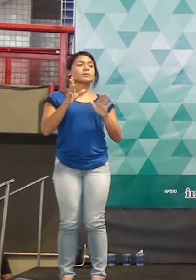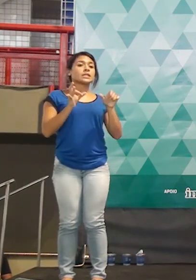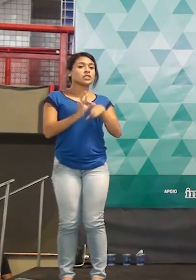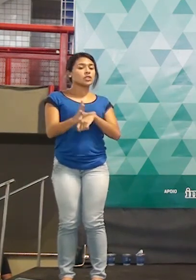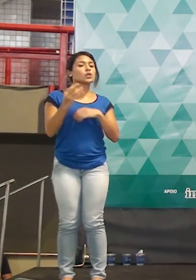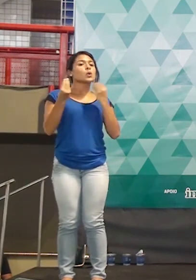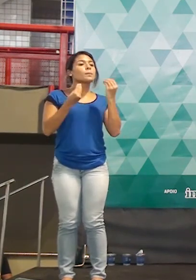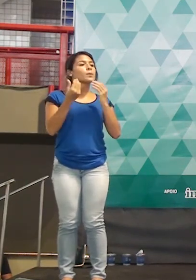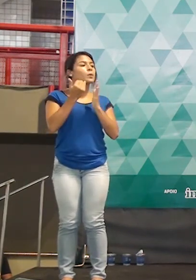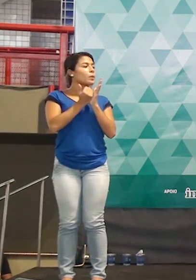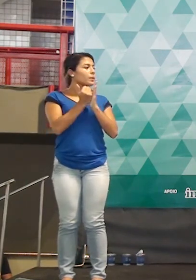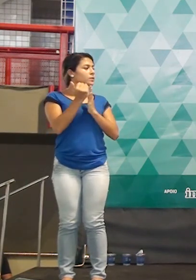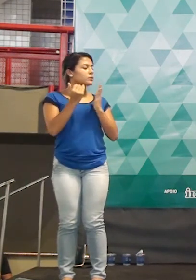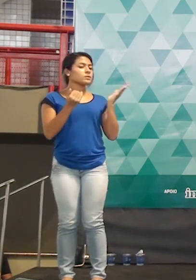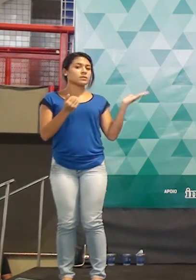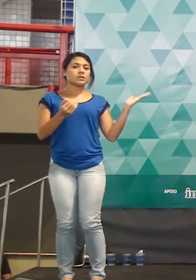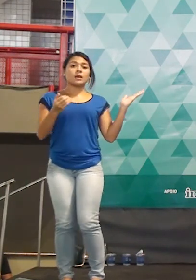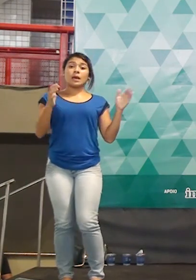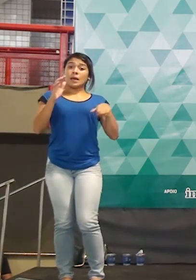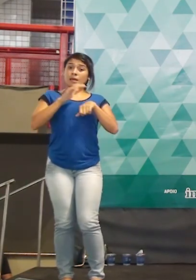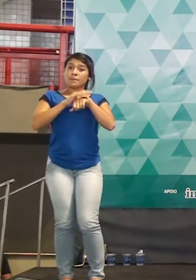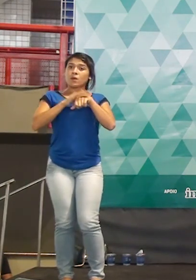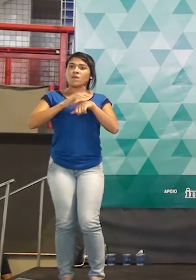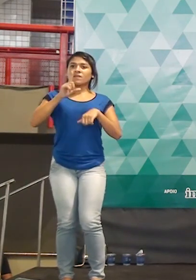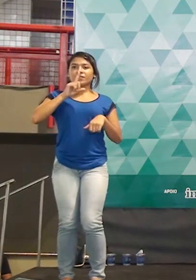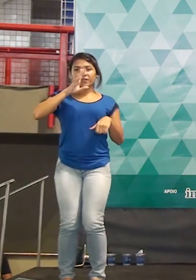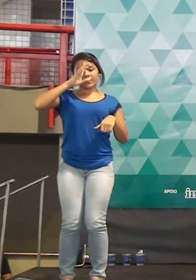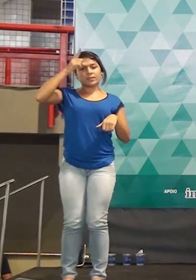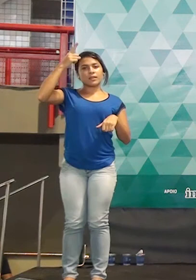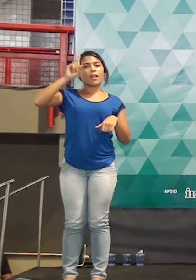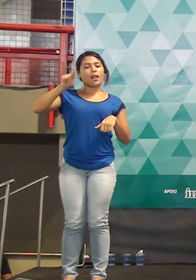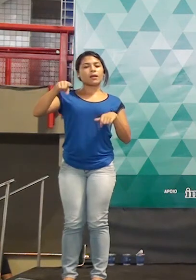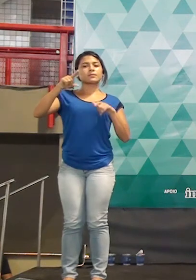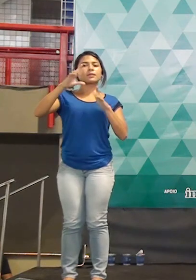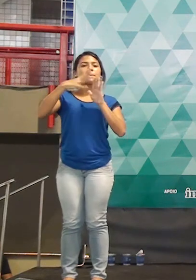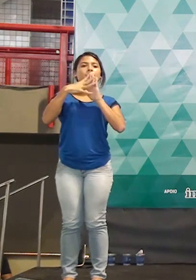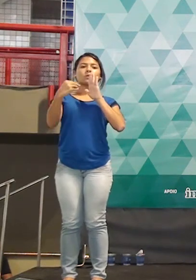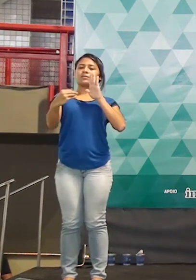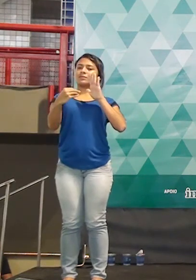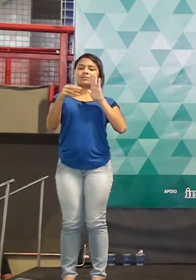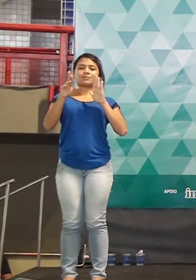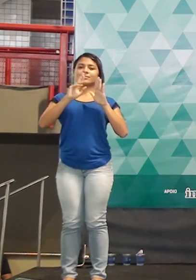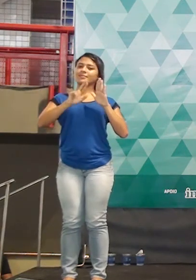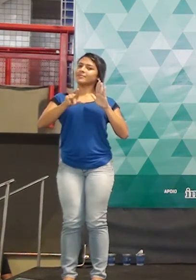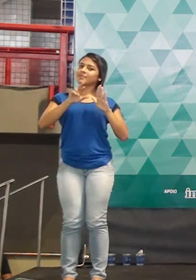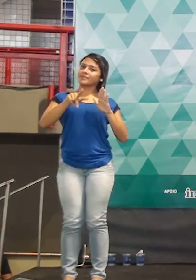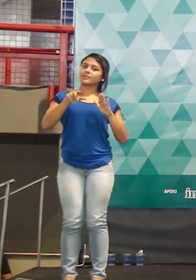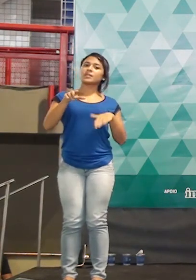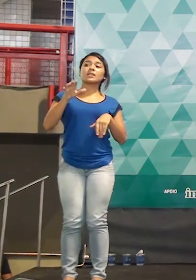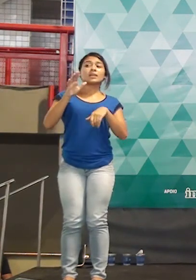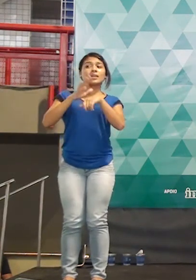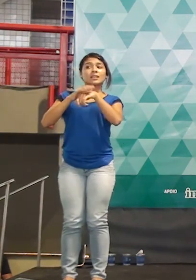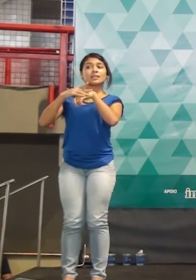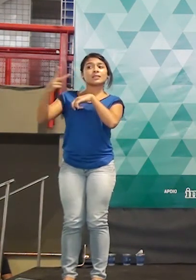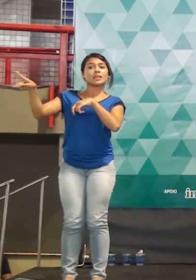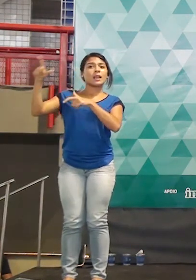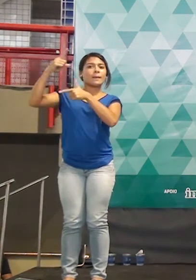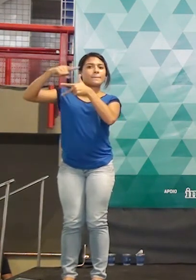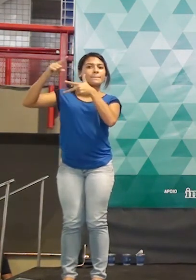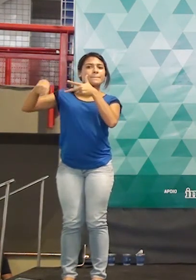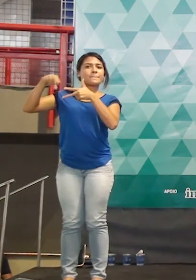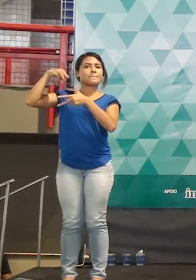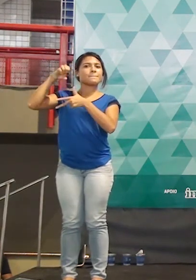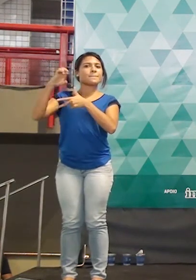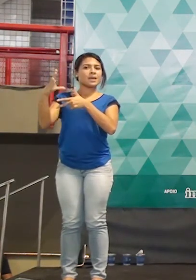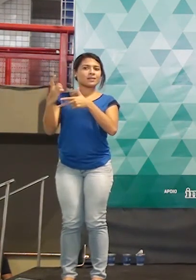esse modelo não foi criado por mim, foi o modelo criado pela própria comissão do MECNEP, esse que está